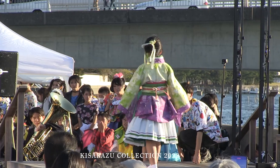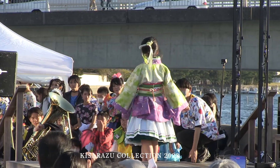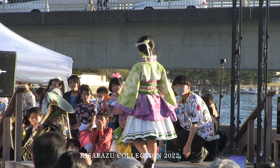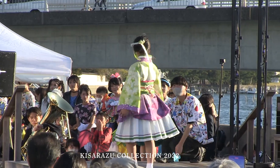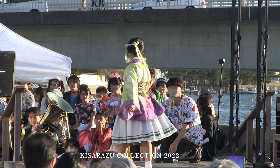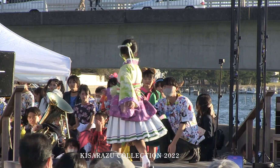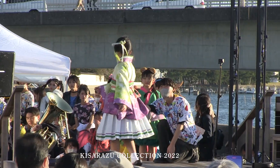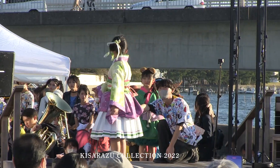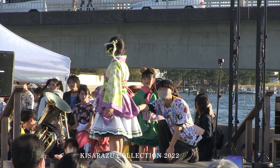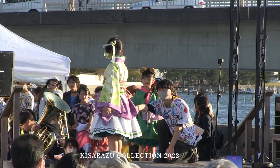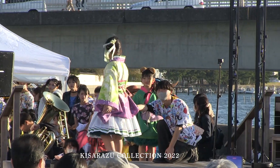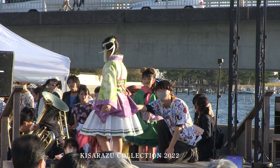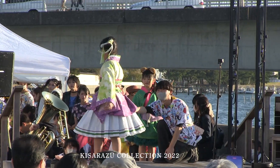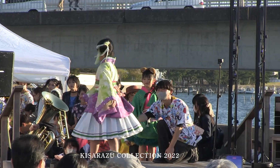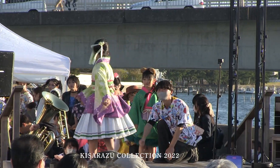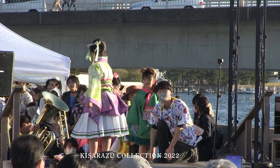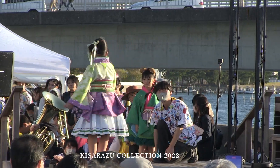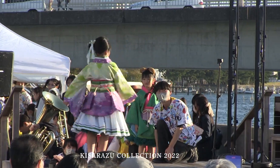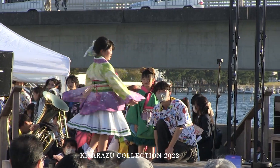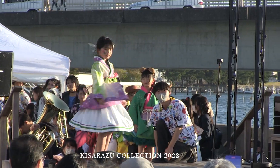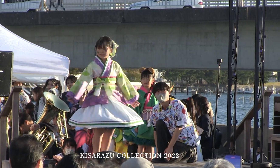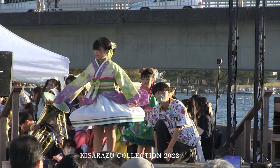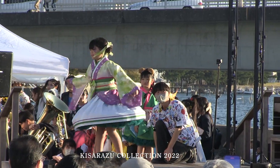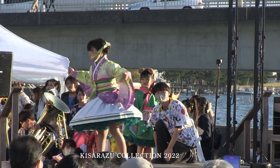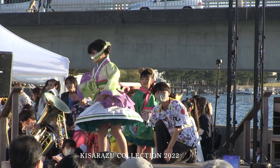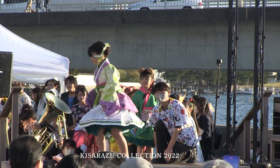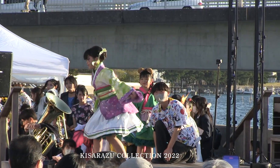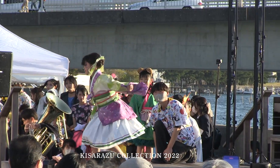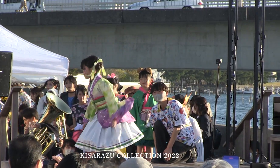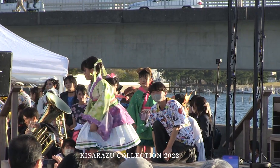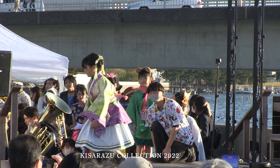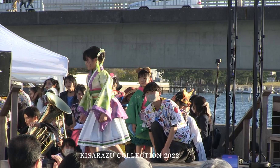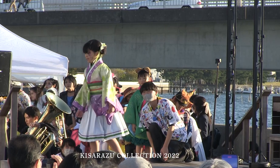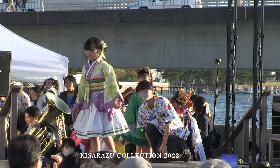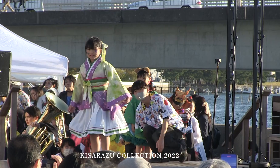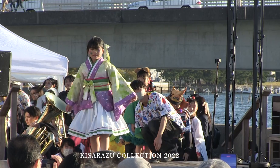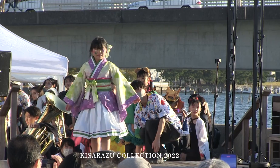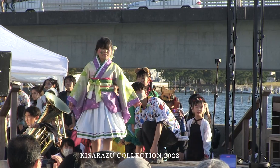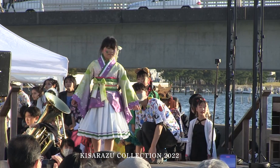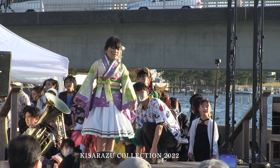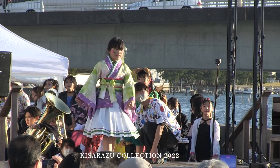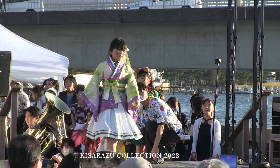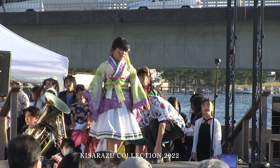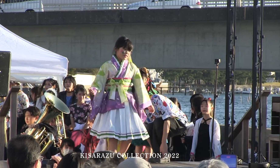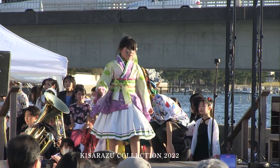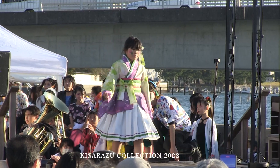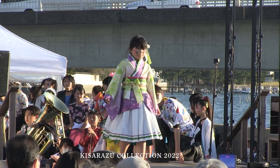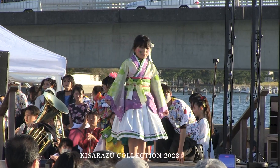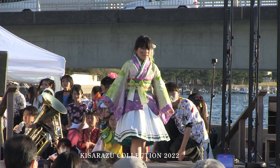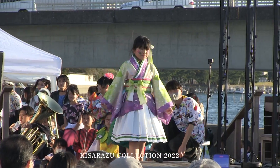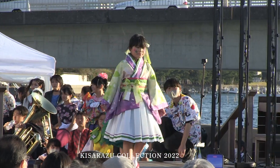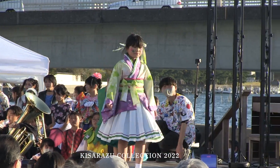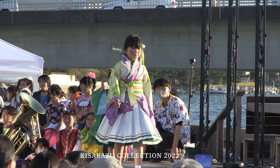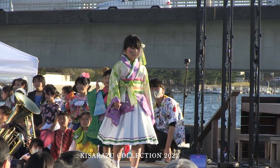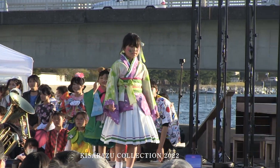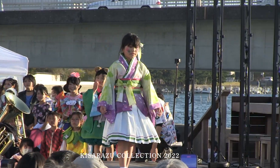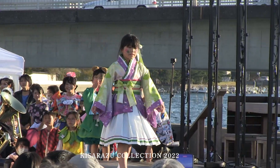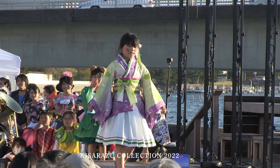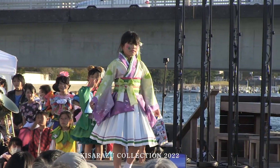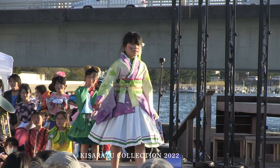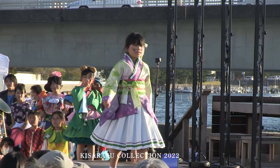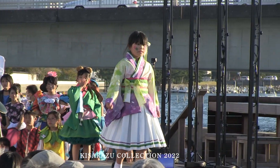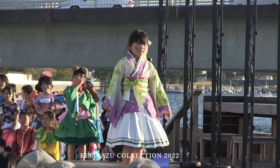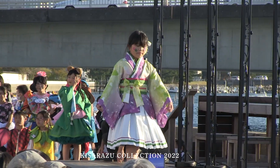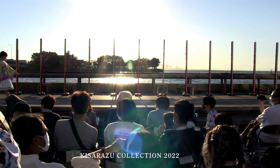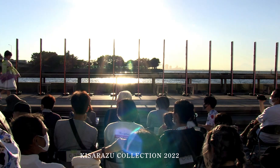取り入れることにしました。どうすれば和風のテイストを守りつつバランスの良い色目になるか、